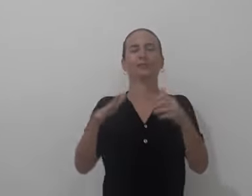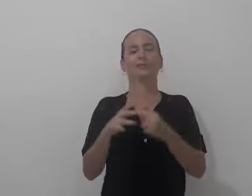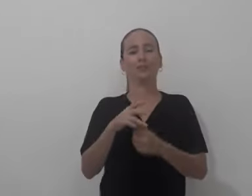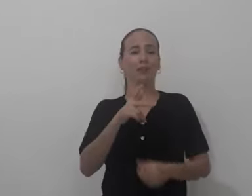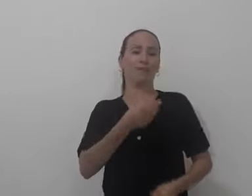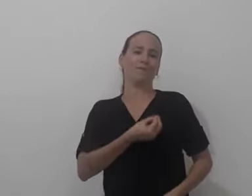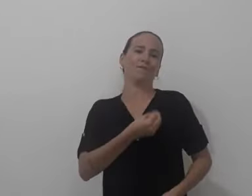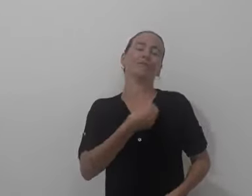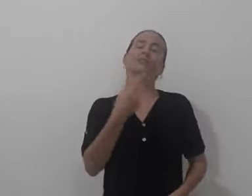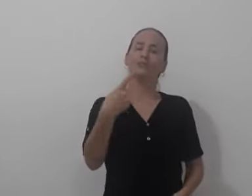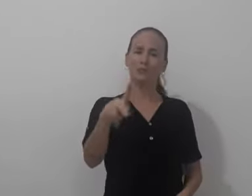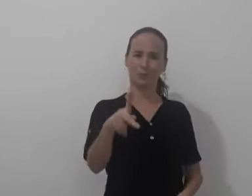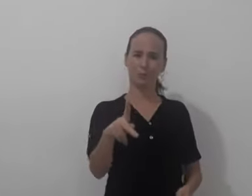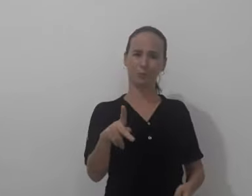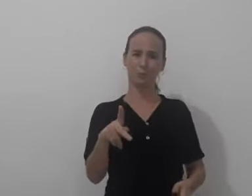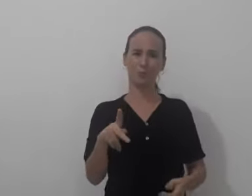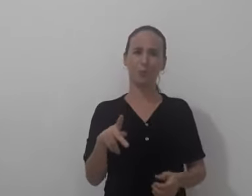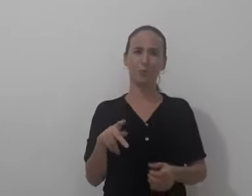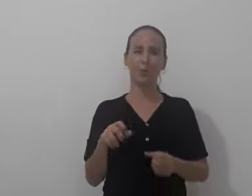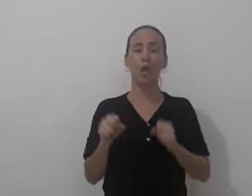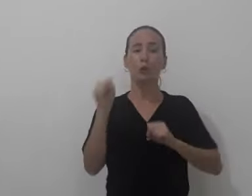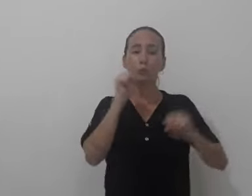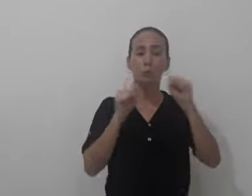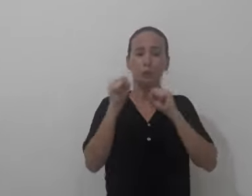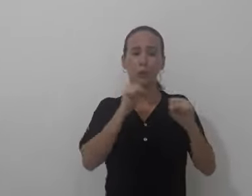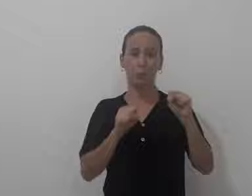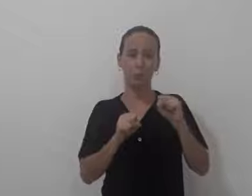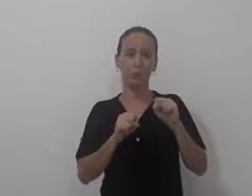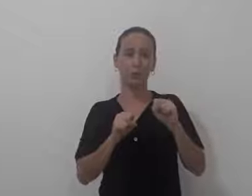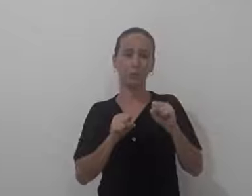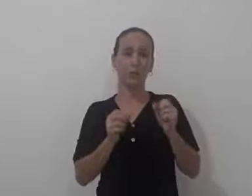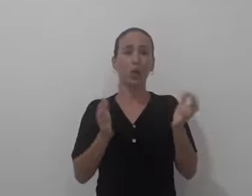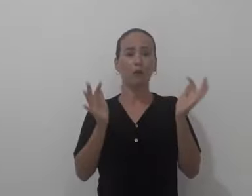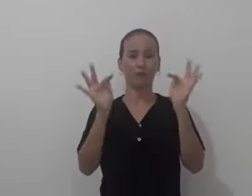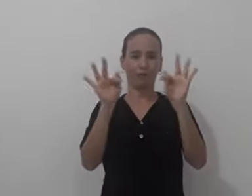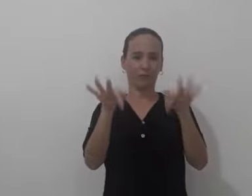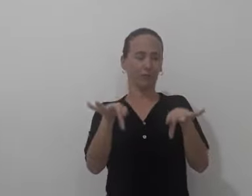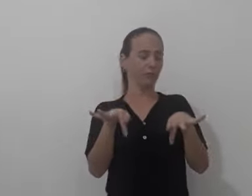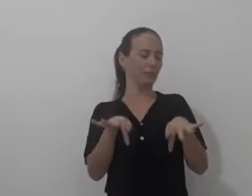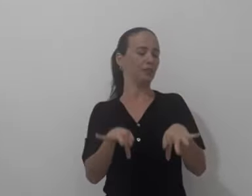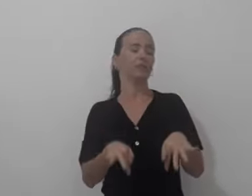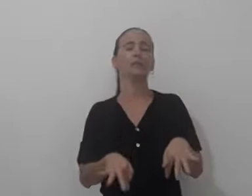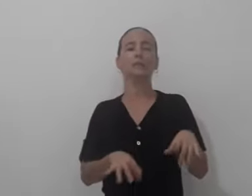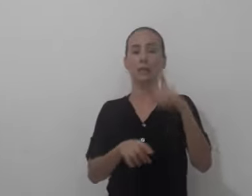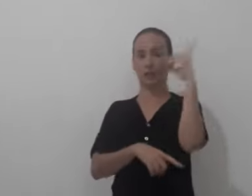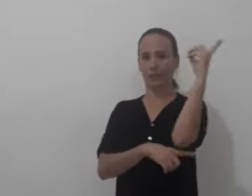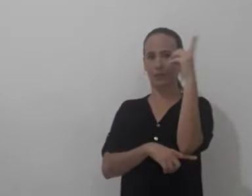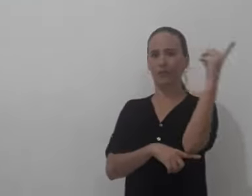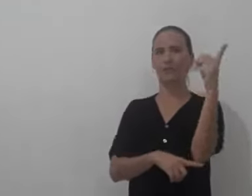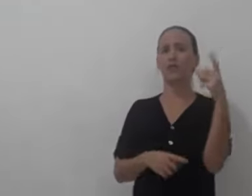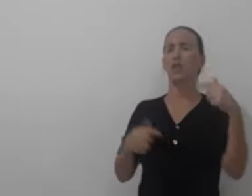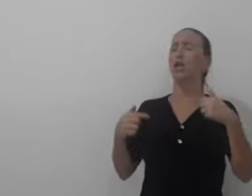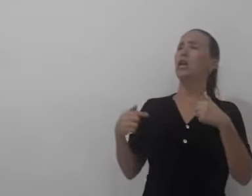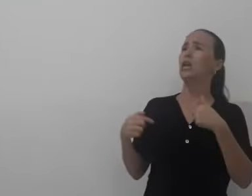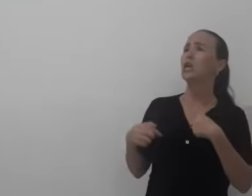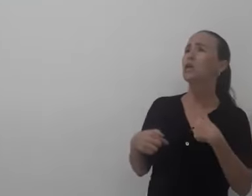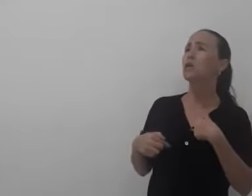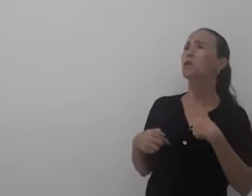salmista conclui dizendo: eu sou pobre e necessitado, porém o Senhor cuida de mim. Tu és o meu amparo